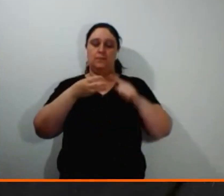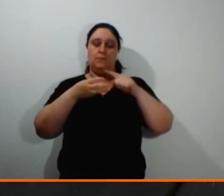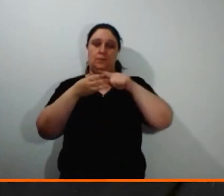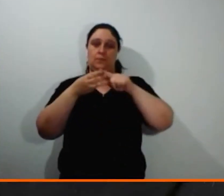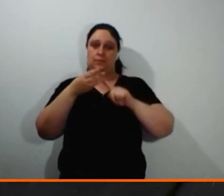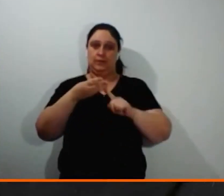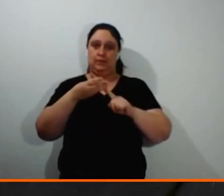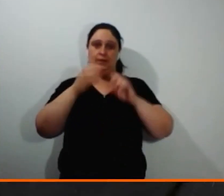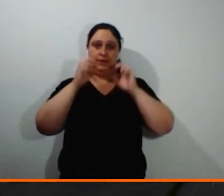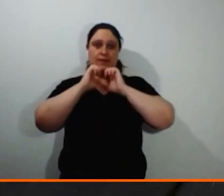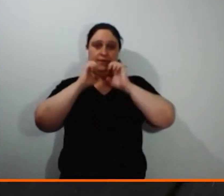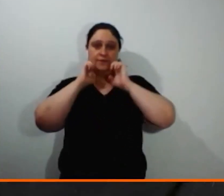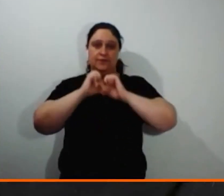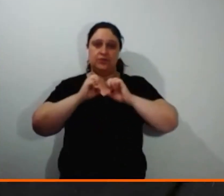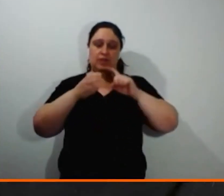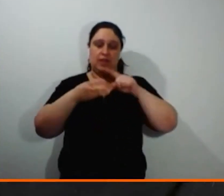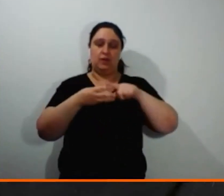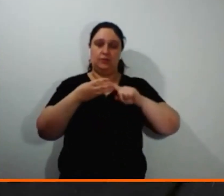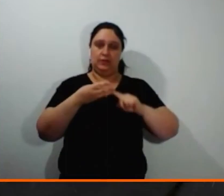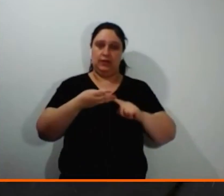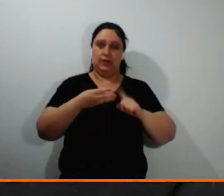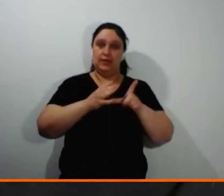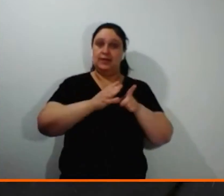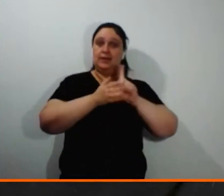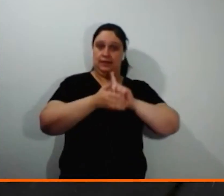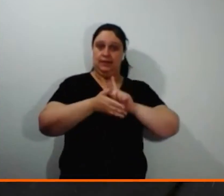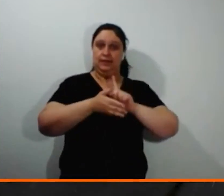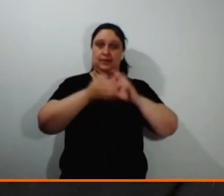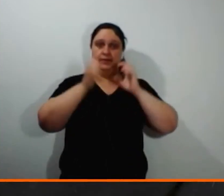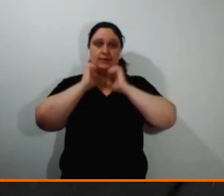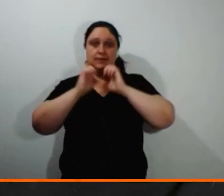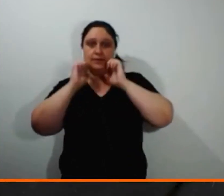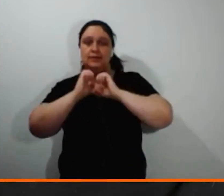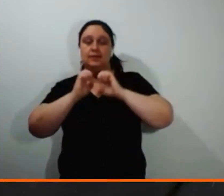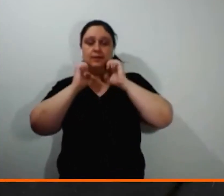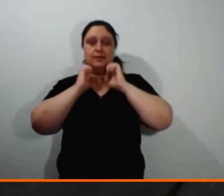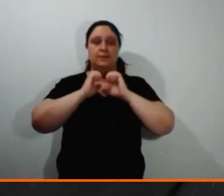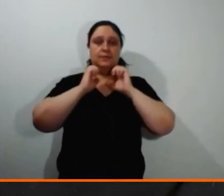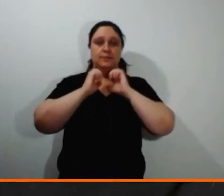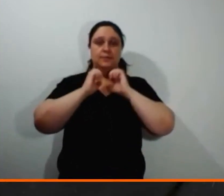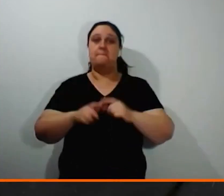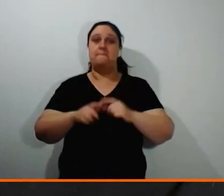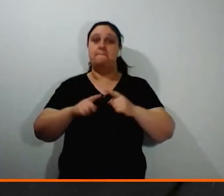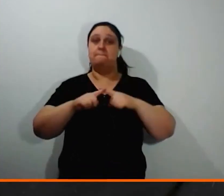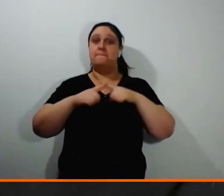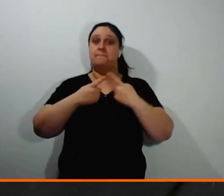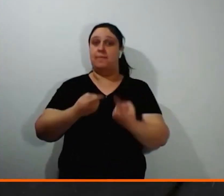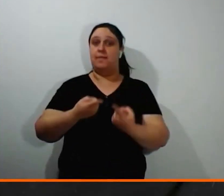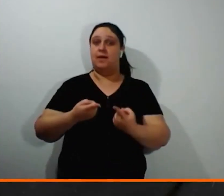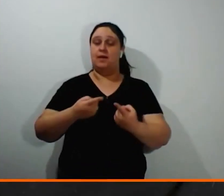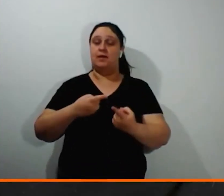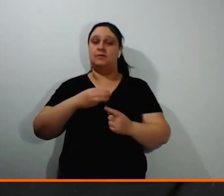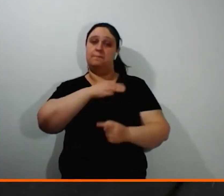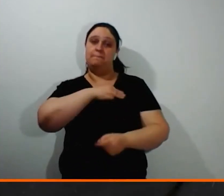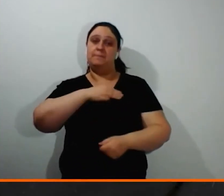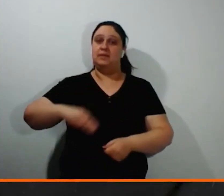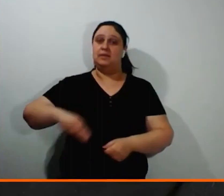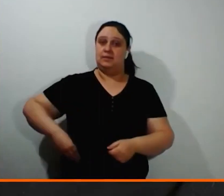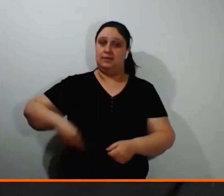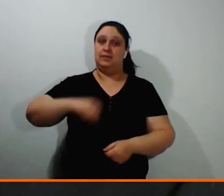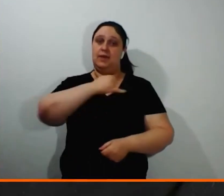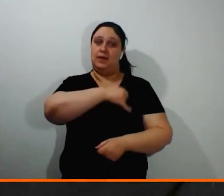pregar evangelho. Mas o ministério de João, no seu capítulo